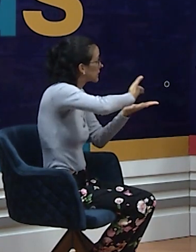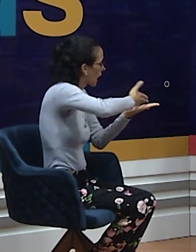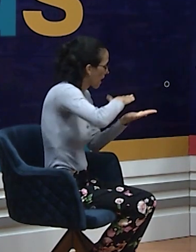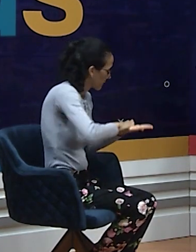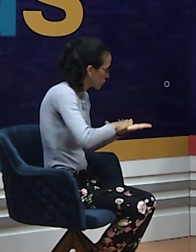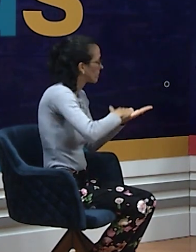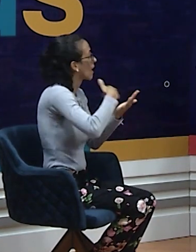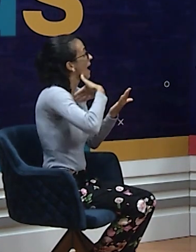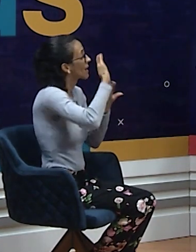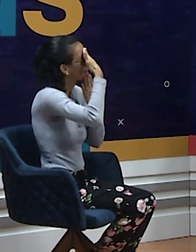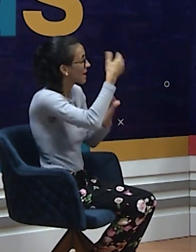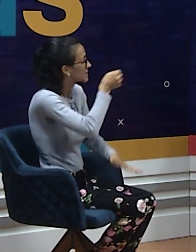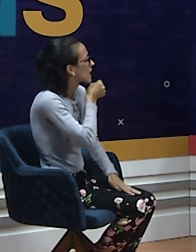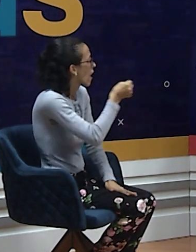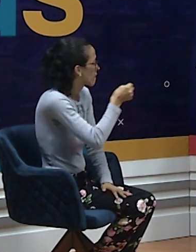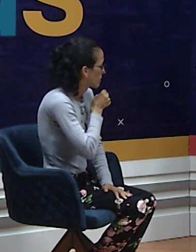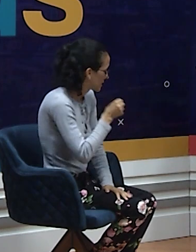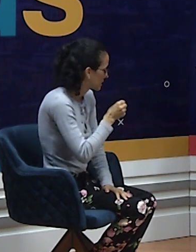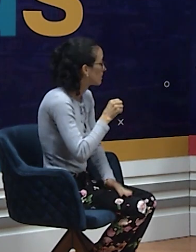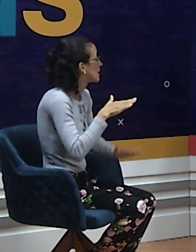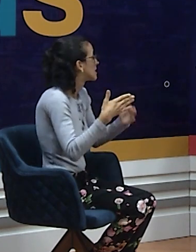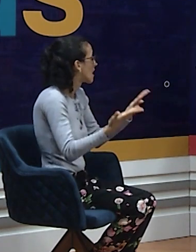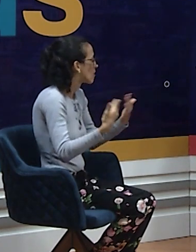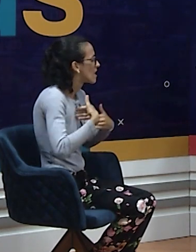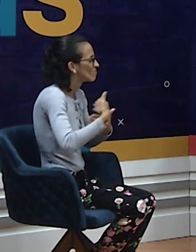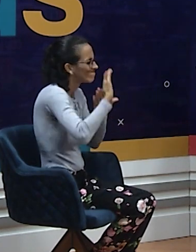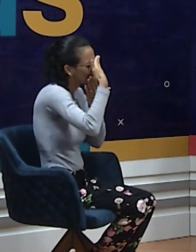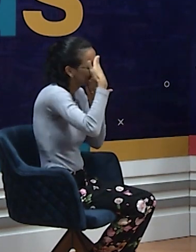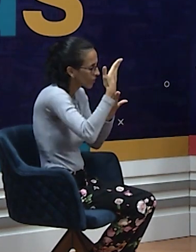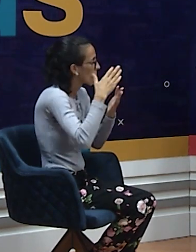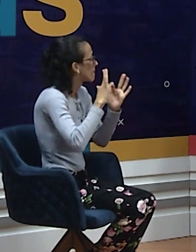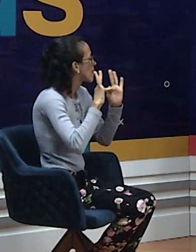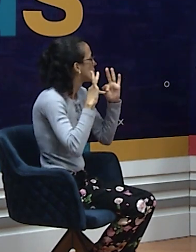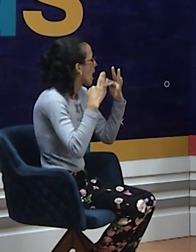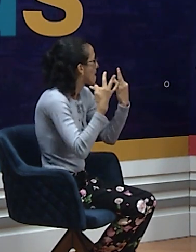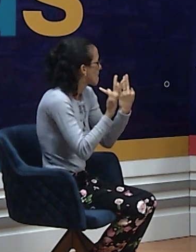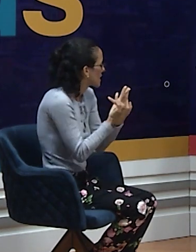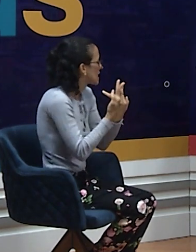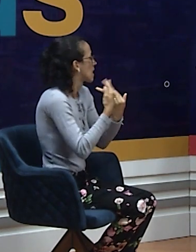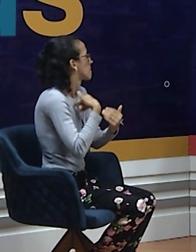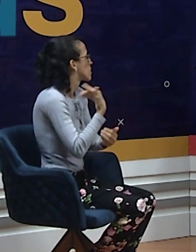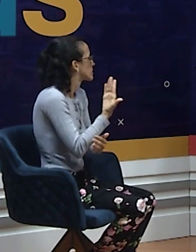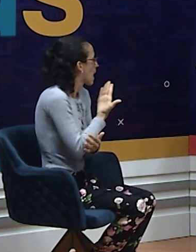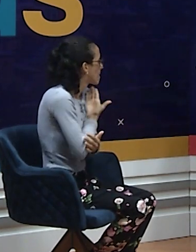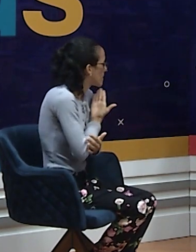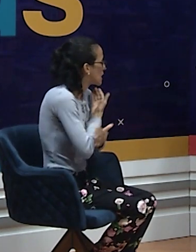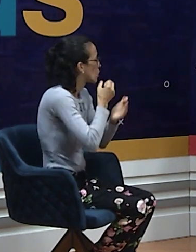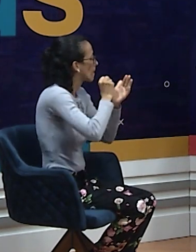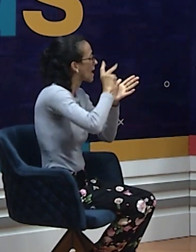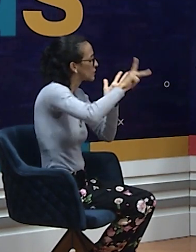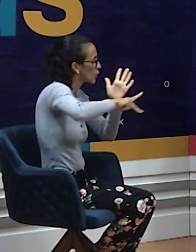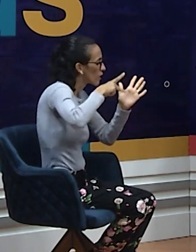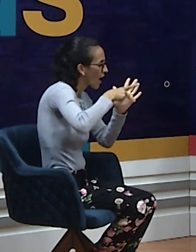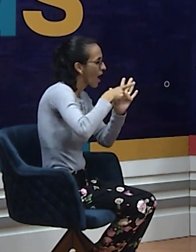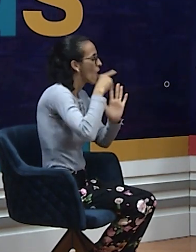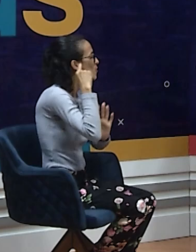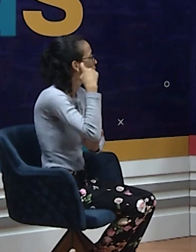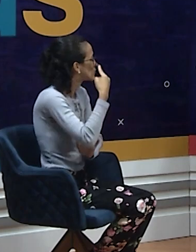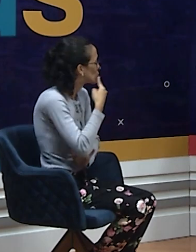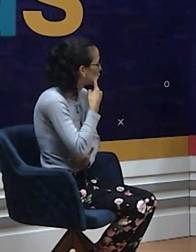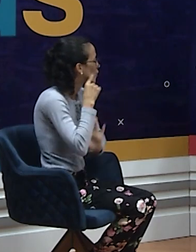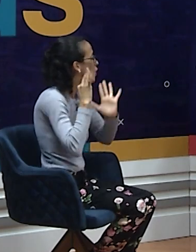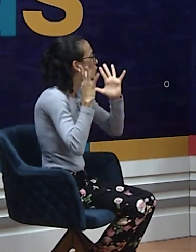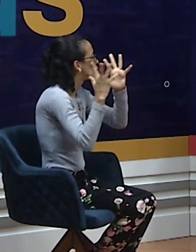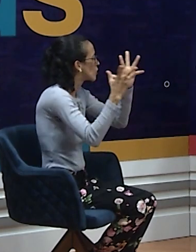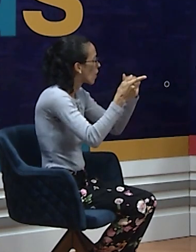comigo. Quero agradecer a tradutora e intérprete, a Larissa aqui pelas perguntas, pela entrevista, agradecer a minha família, os